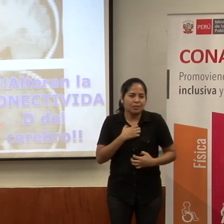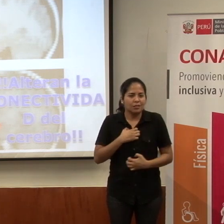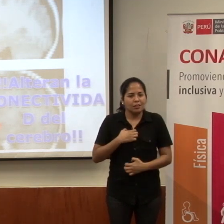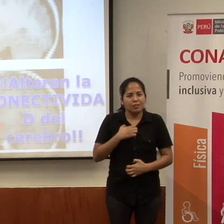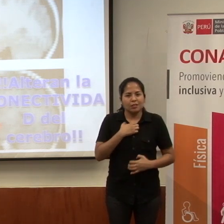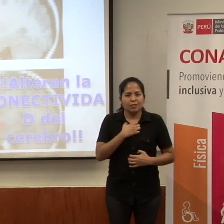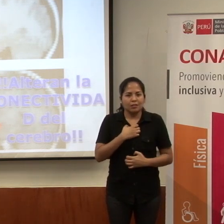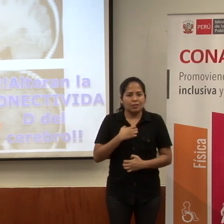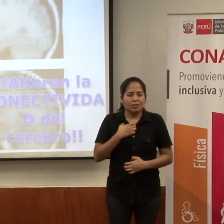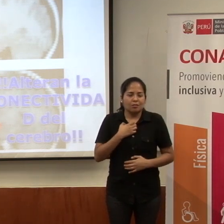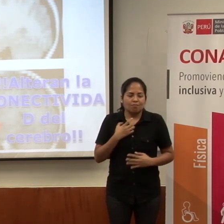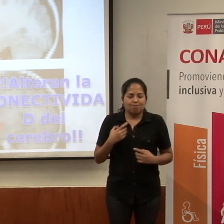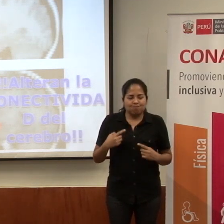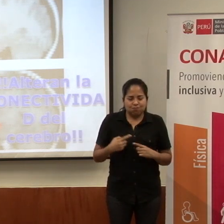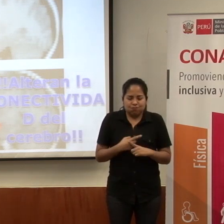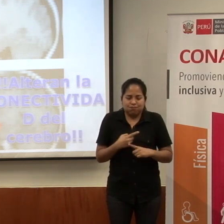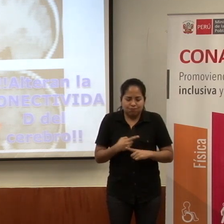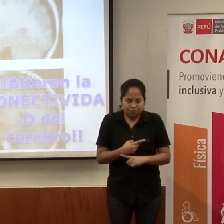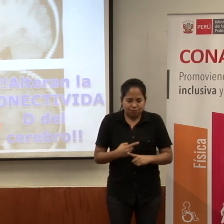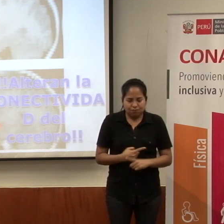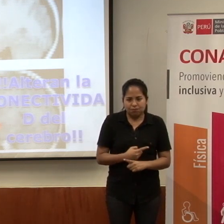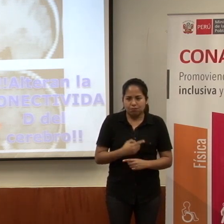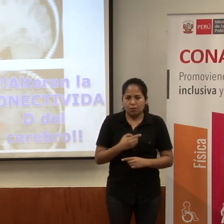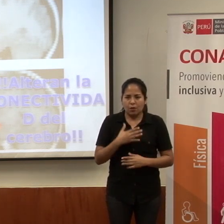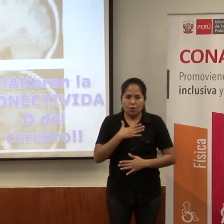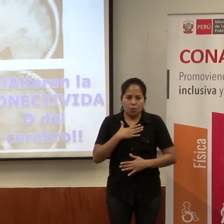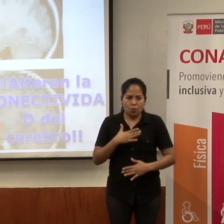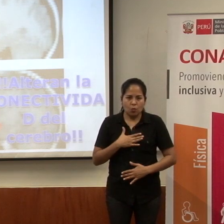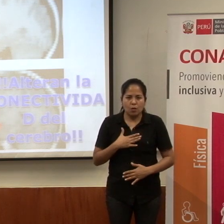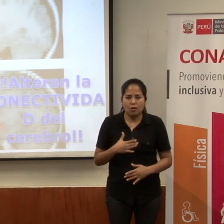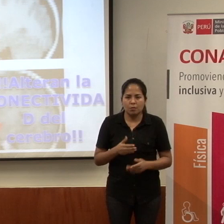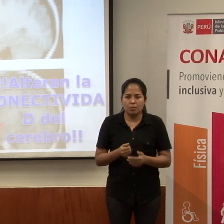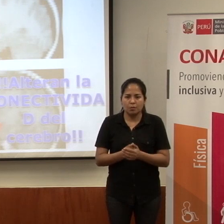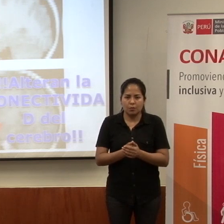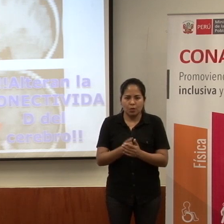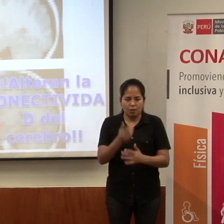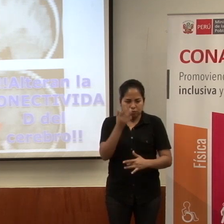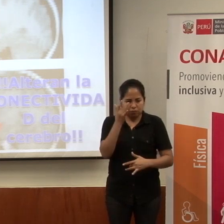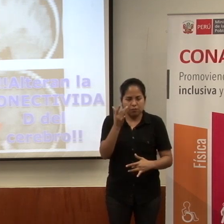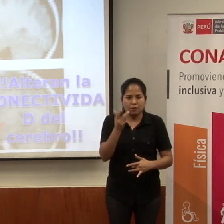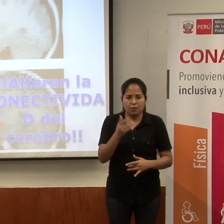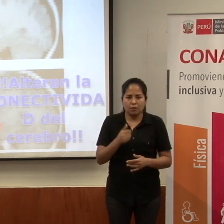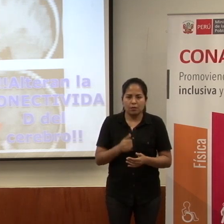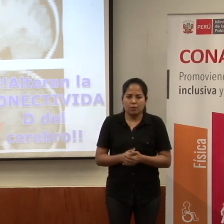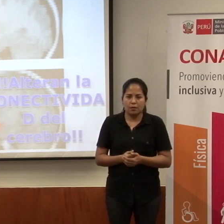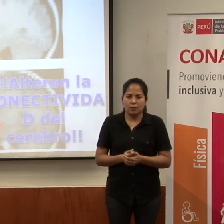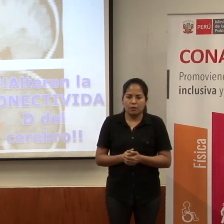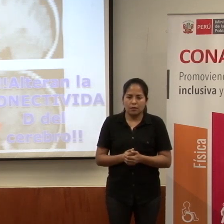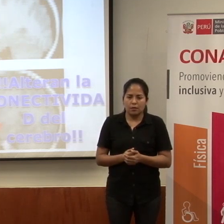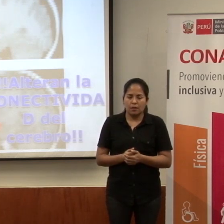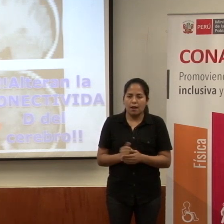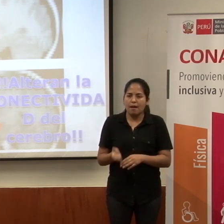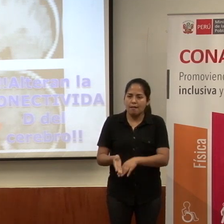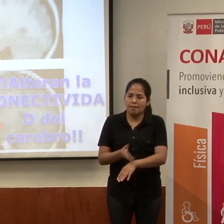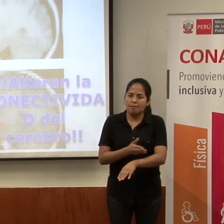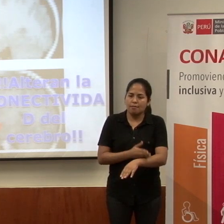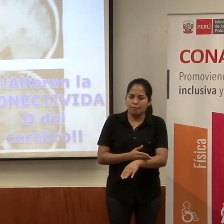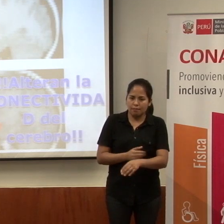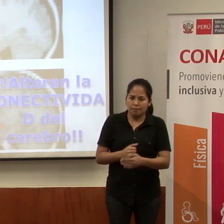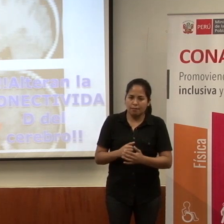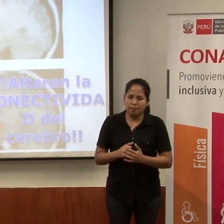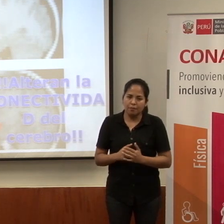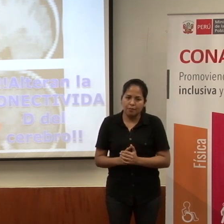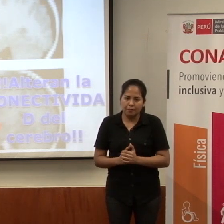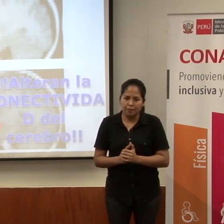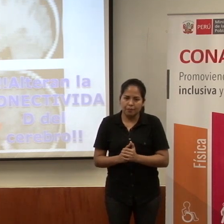hipertrofia del área límbica, que se llama la amígdala, y es un sistema límbico que tiene que ver con las respuestas primarias. Eso también